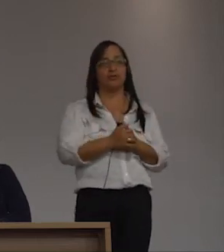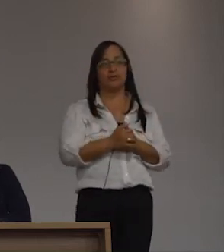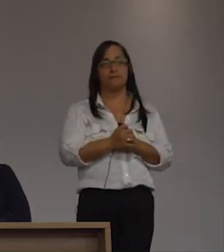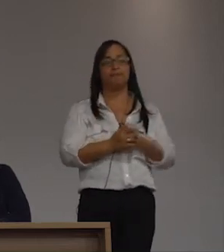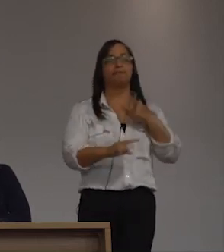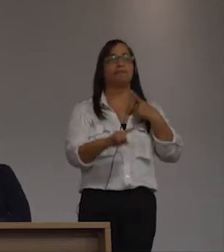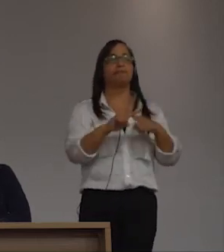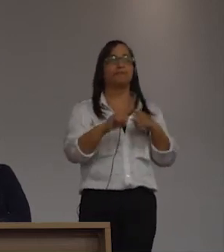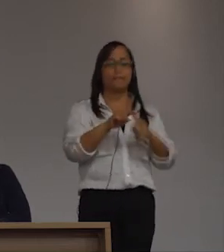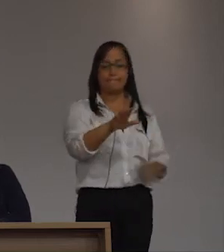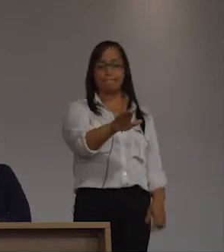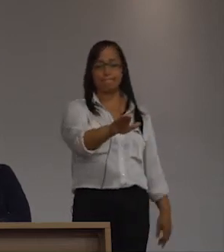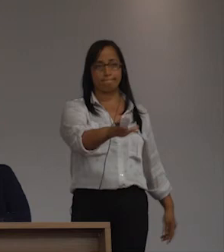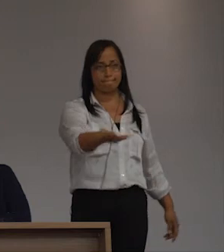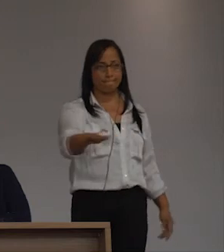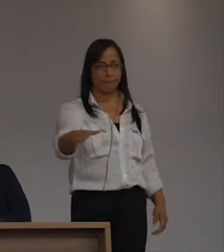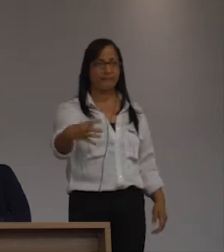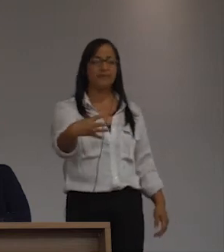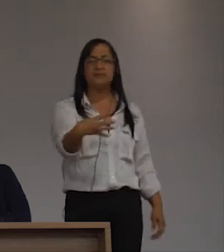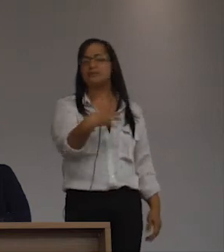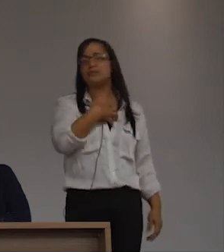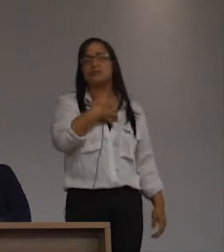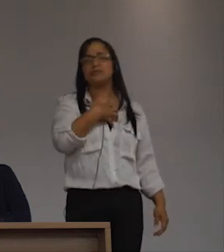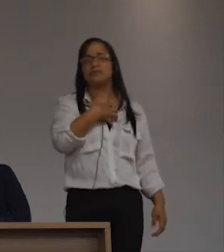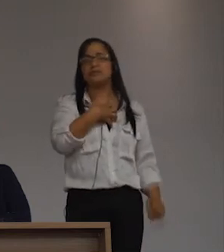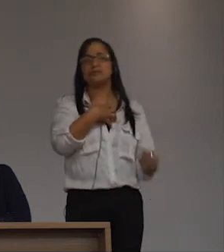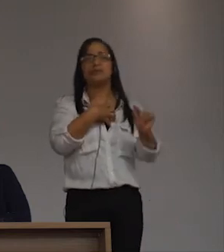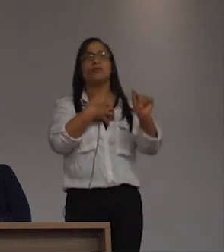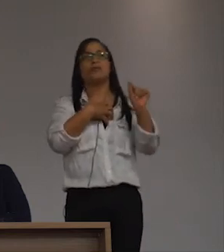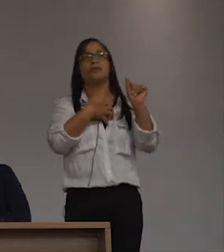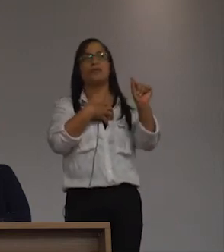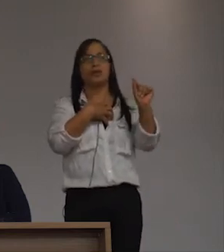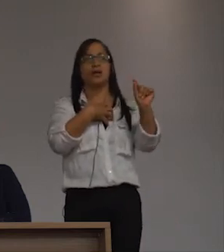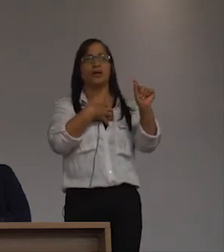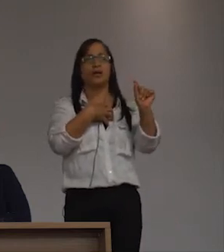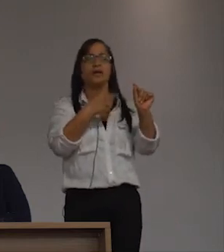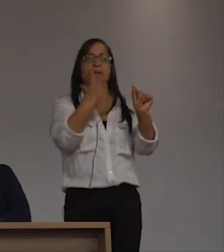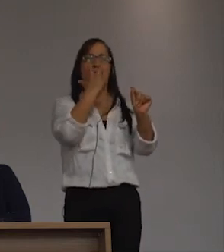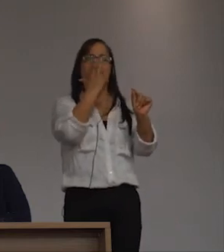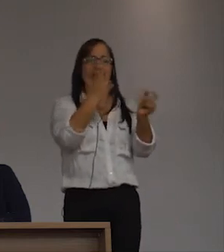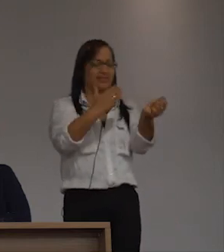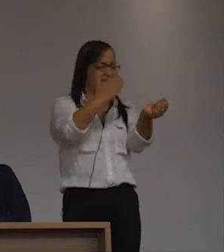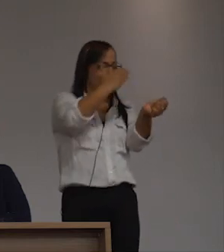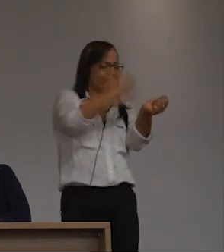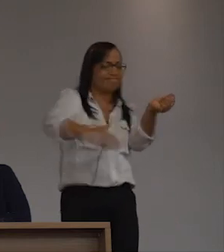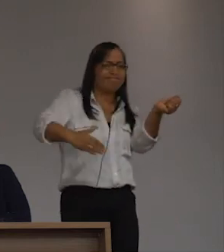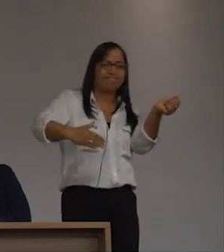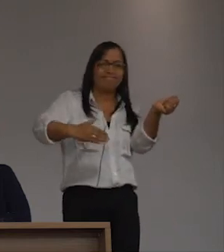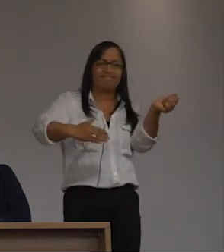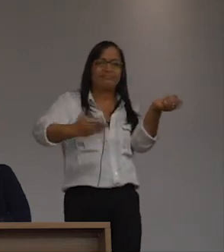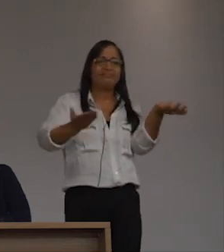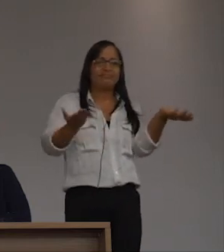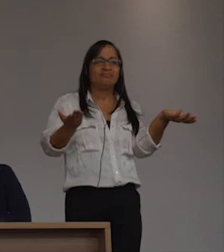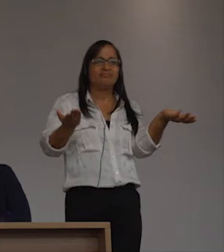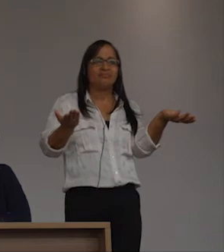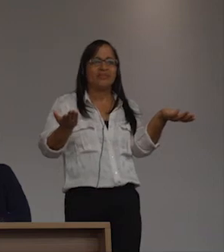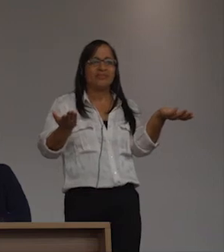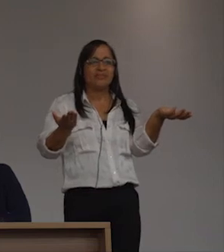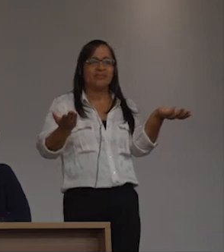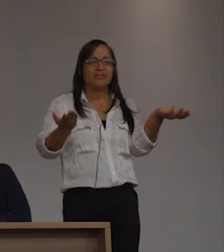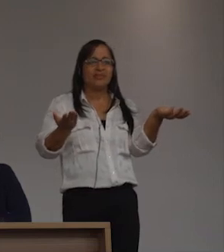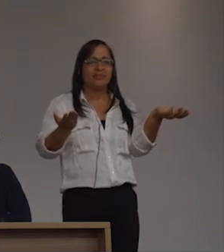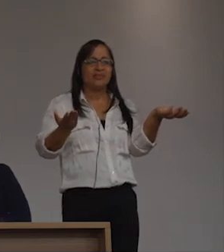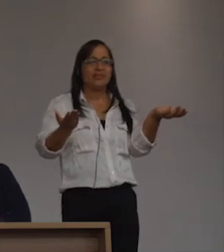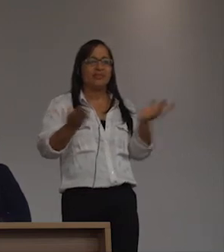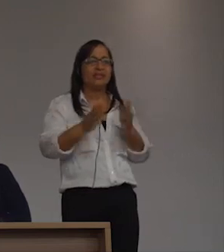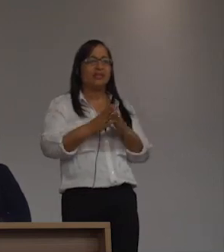sente dentro di sé qualcosa di una ferita, come se si dovesse portare fin dall'inizio del